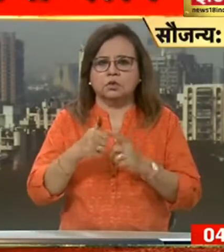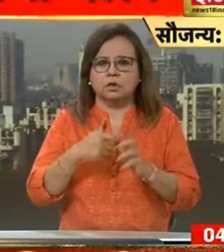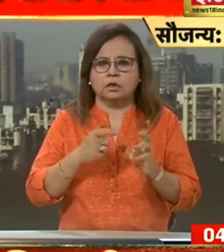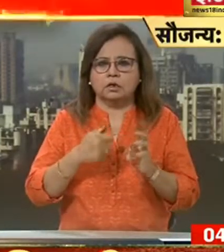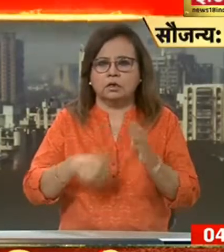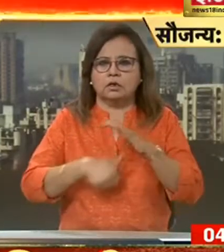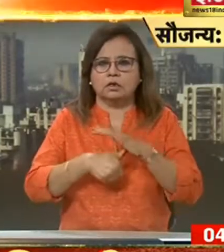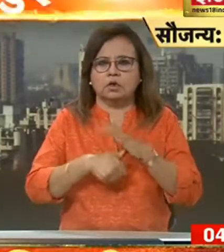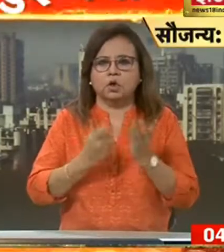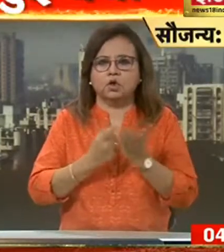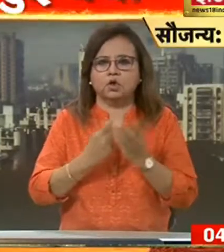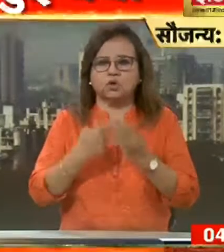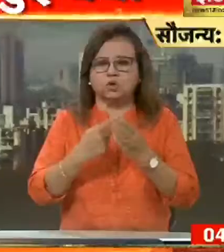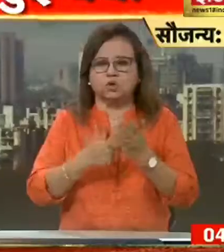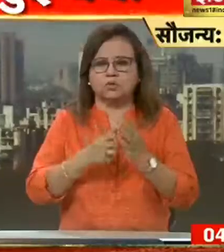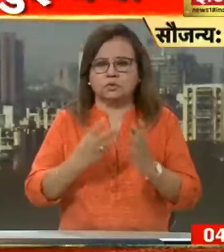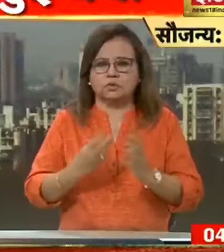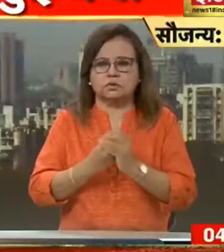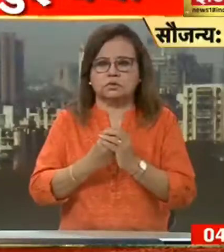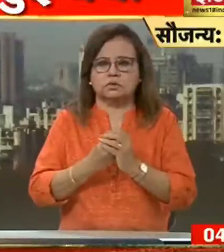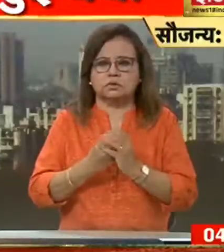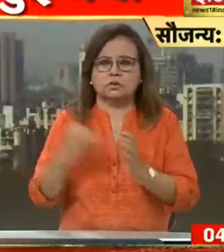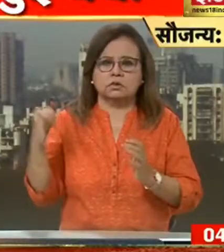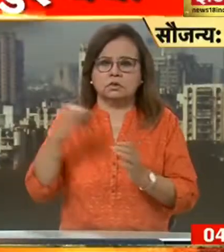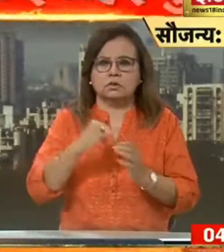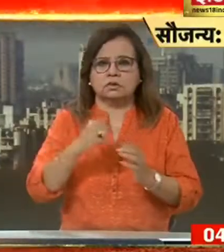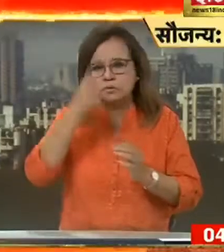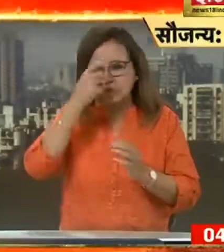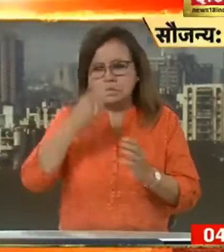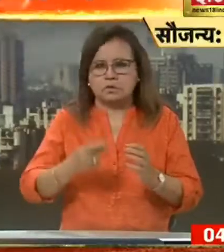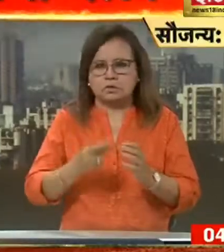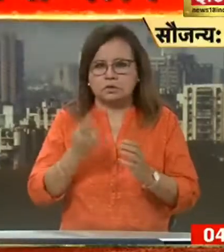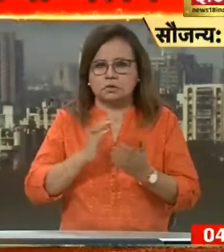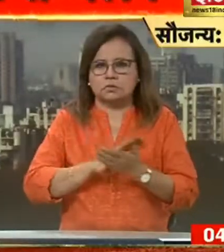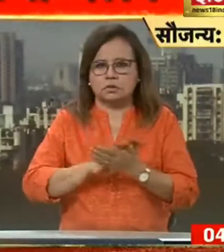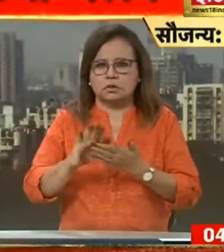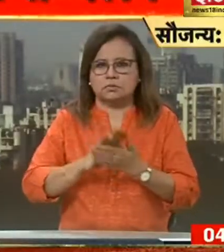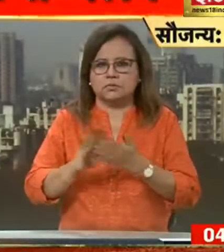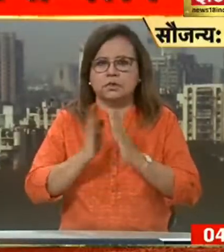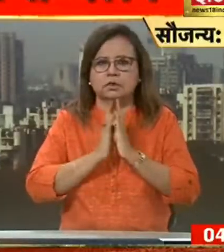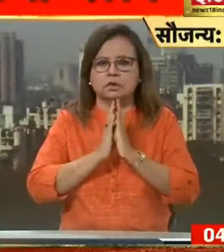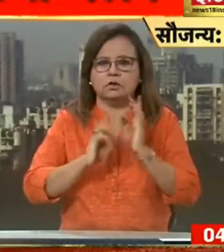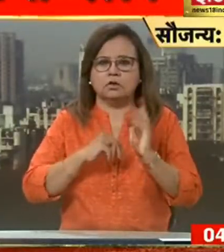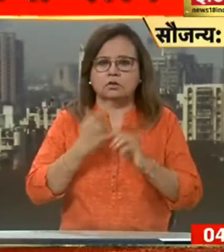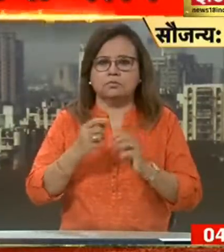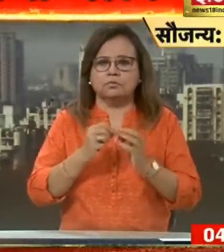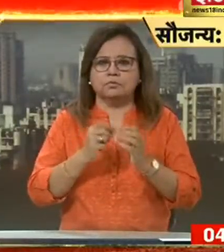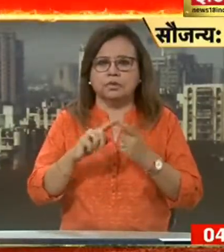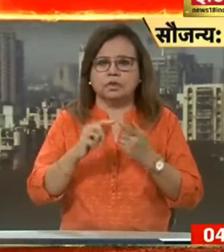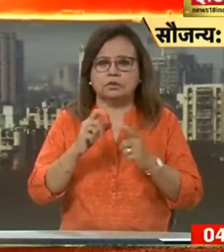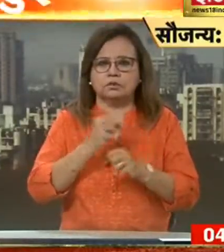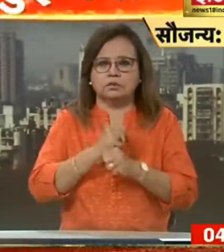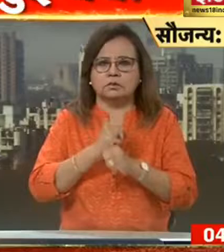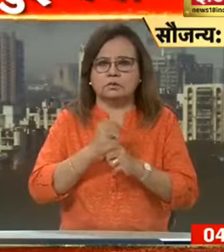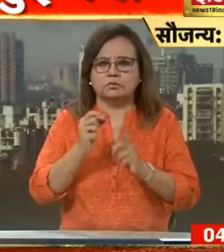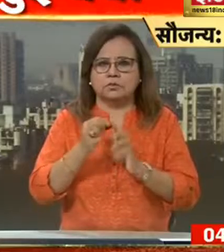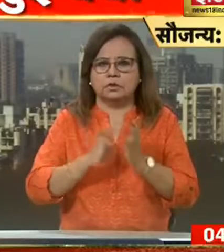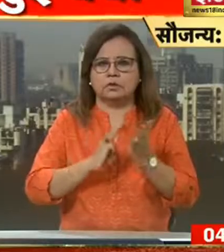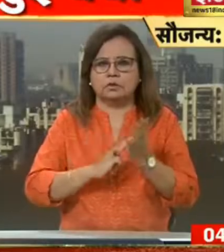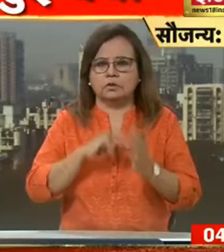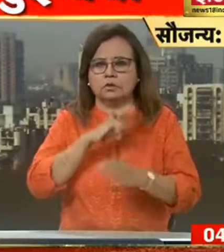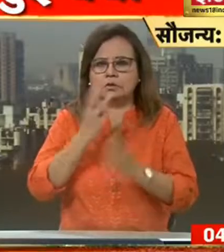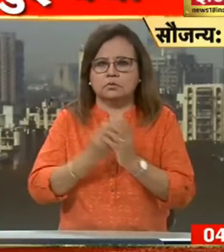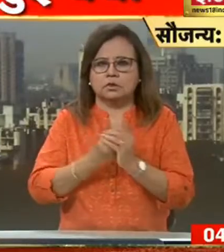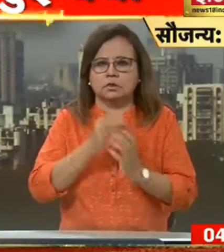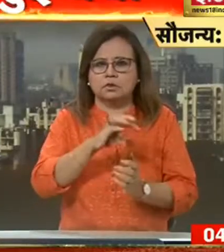कि राष्ट्रपति ने यूरोपीय संघ से प्रवासियों की समस्या का जल्द समाधान निकालने की अपील की प्रधानमंत्री ने कहा